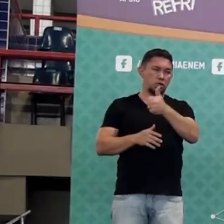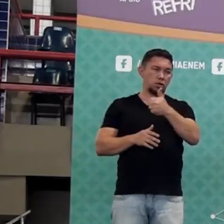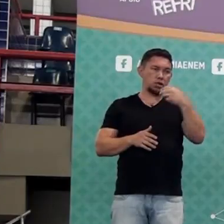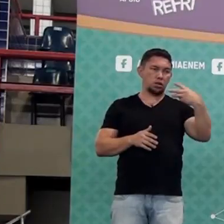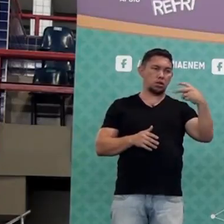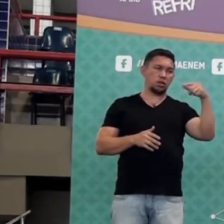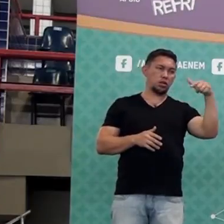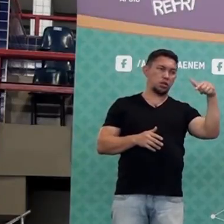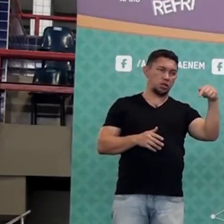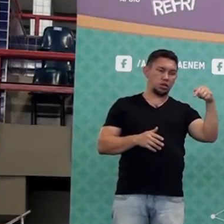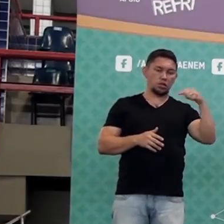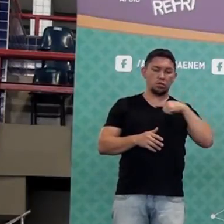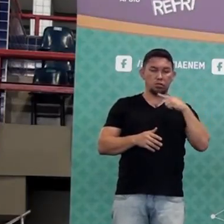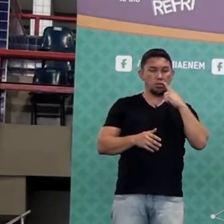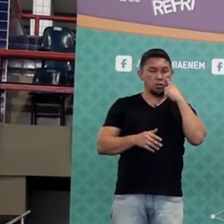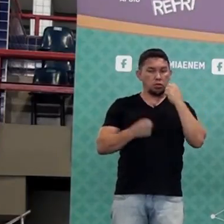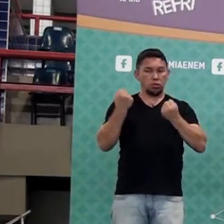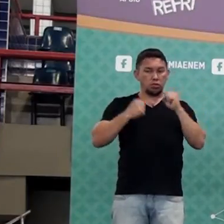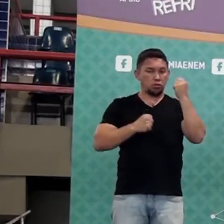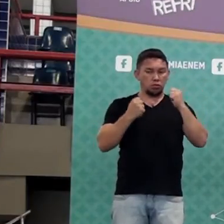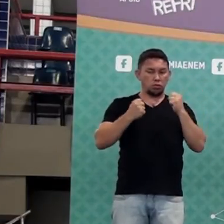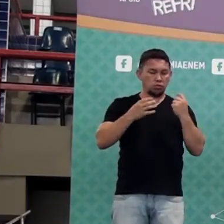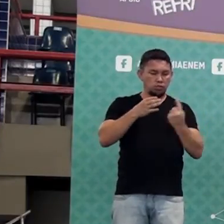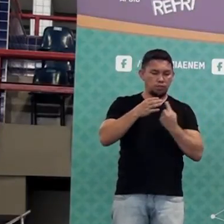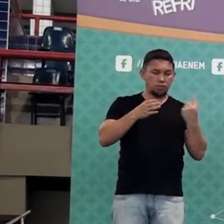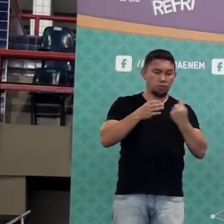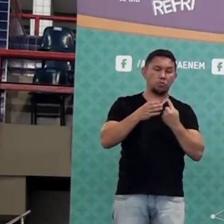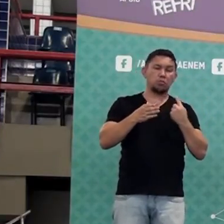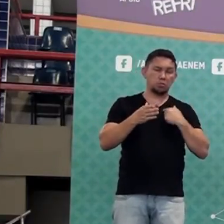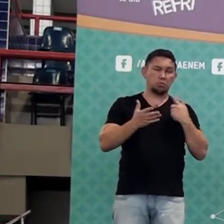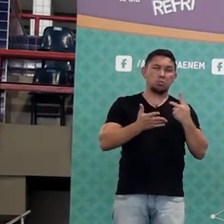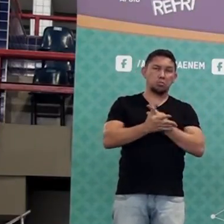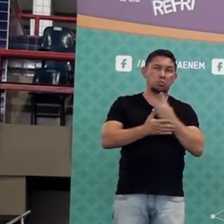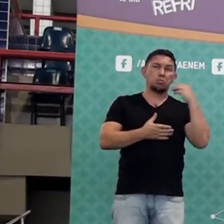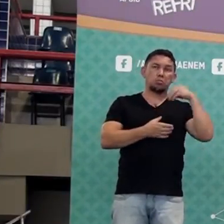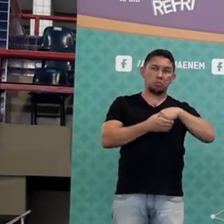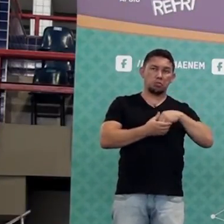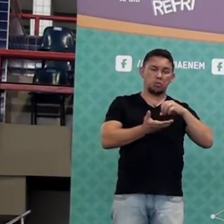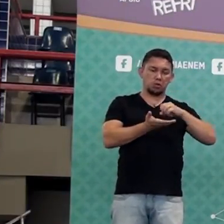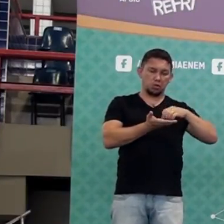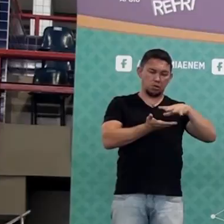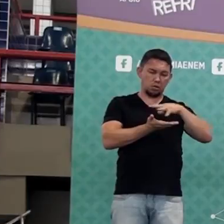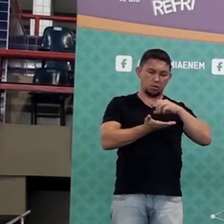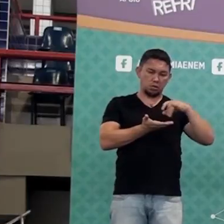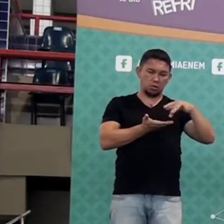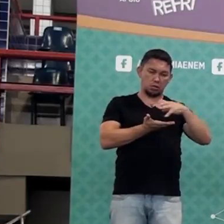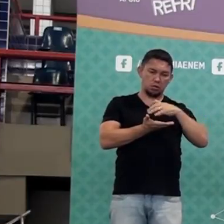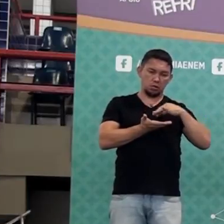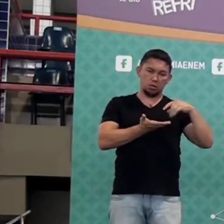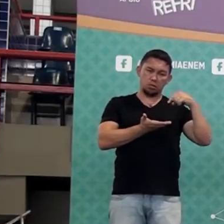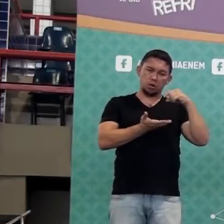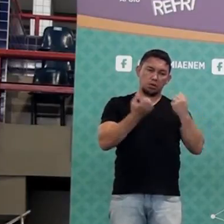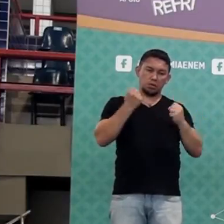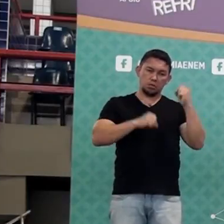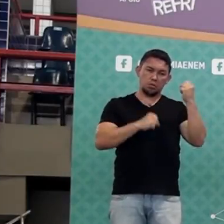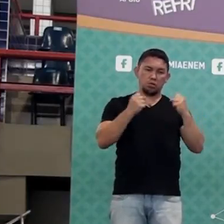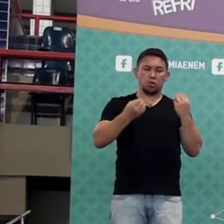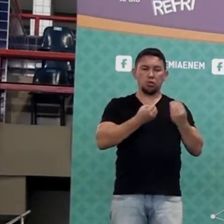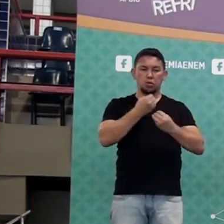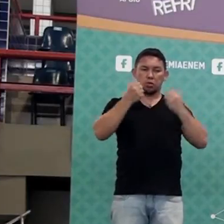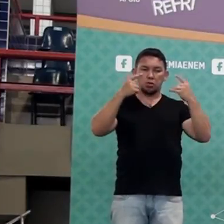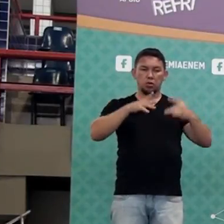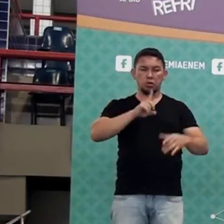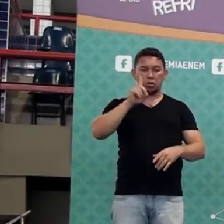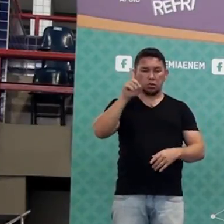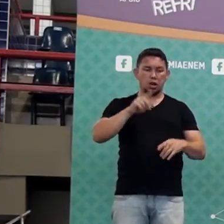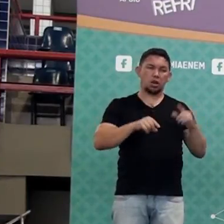um acidente de usina nuclear. Foi um acidente envolvendo energia nuclear, mas não foi de usina. Como foi o caso